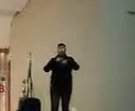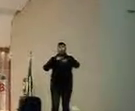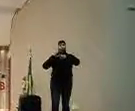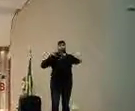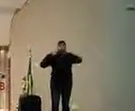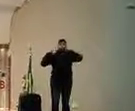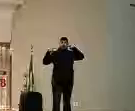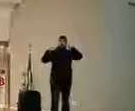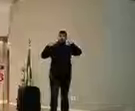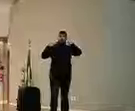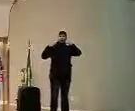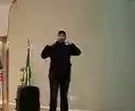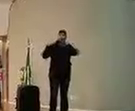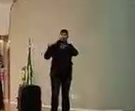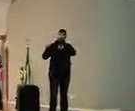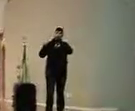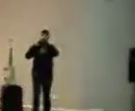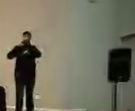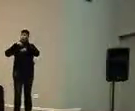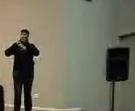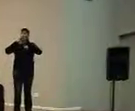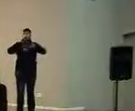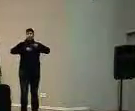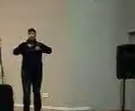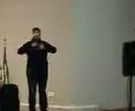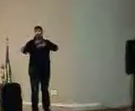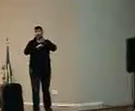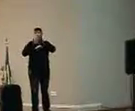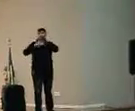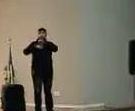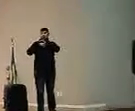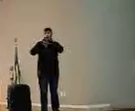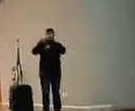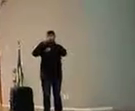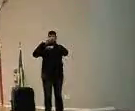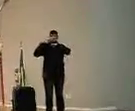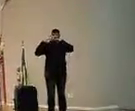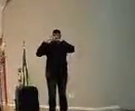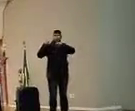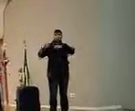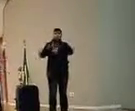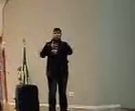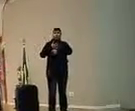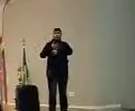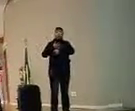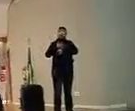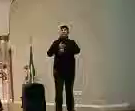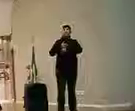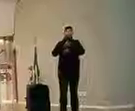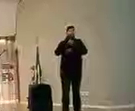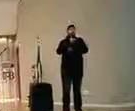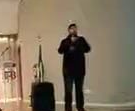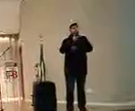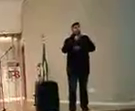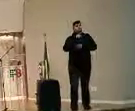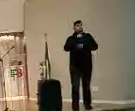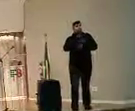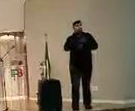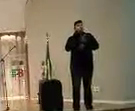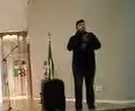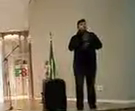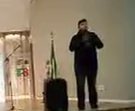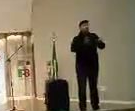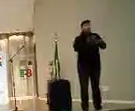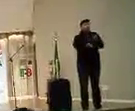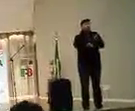jovem para as políticas ambientais. Vocês trazem um olhar novo, inovador. Então, não fiquem só com o que já está